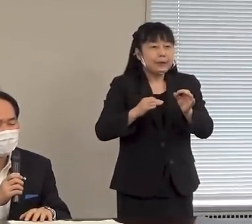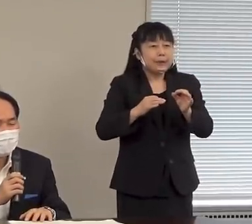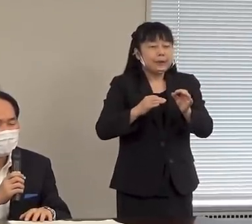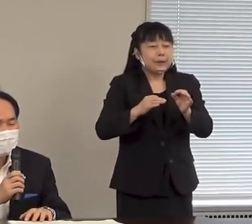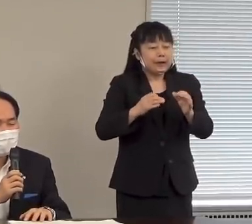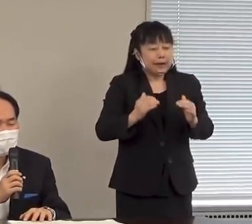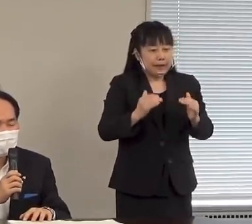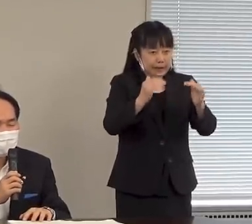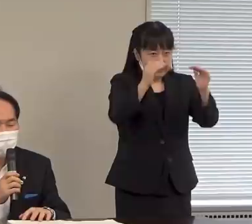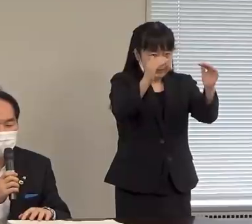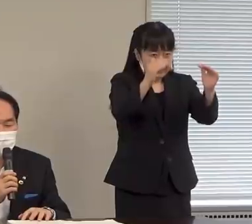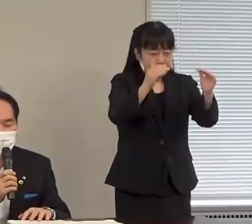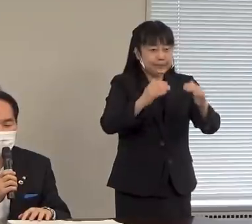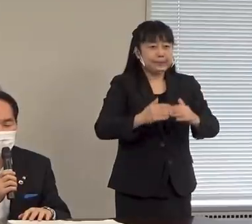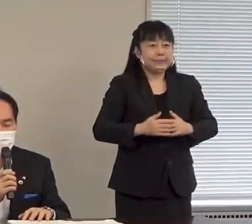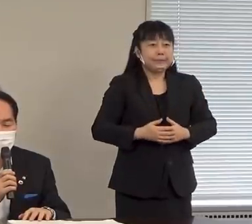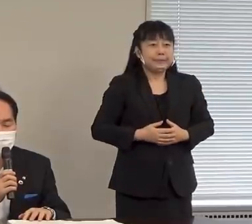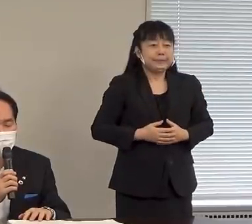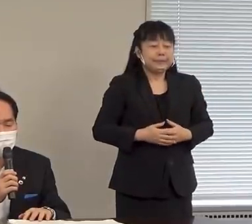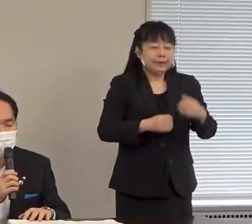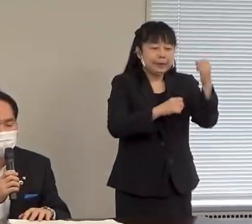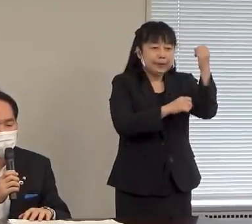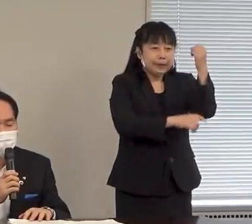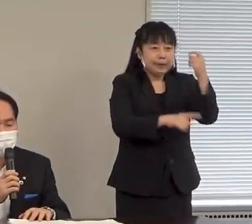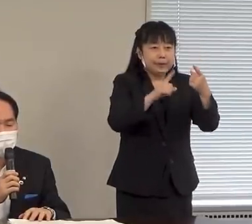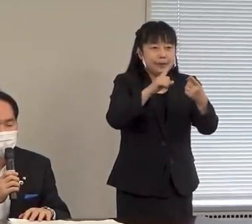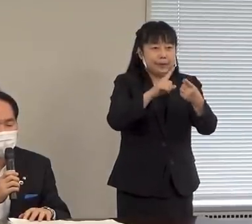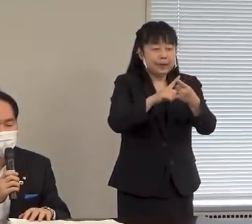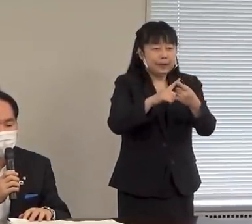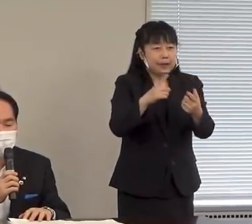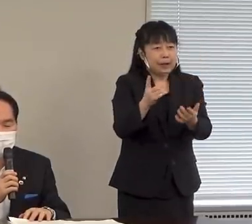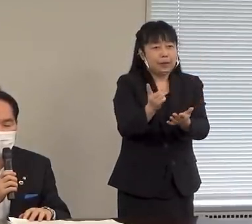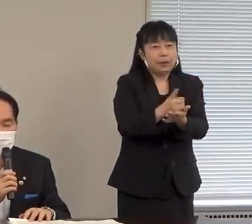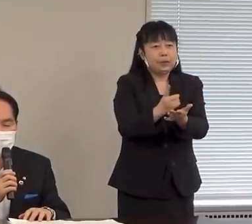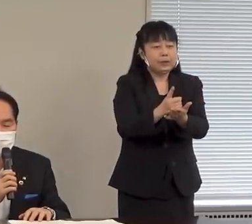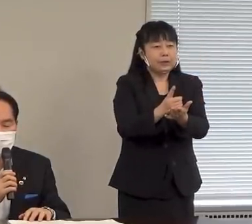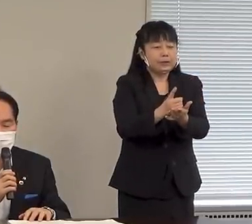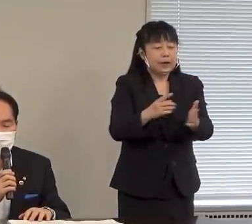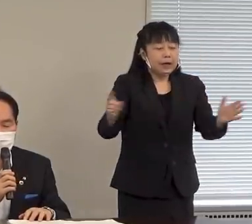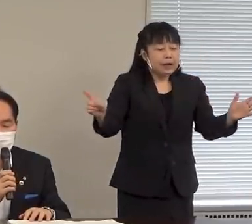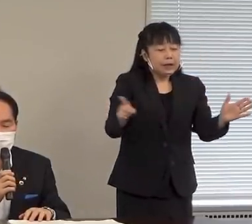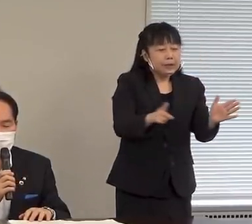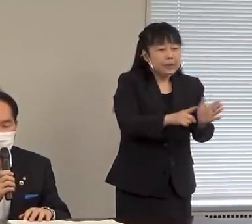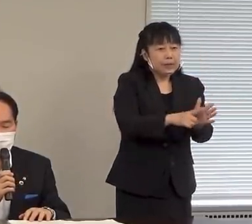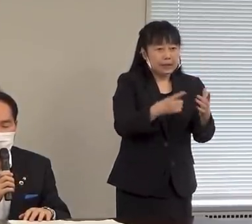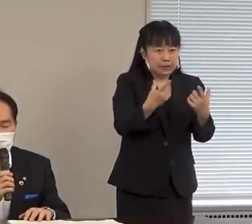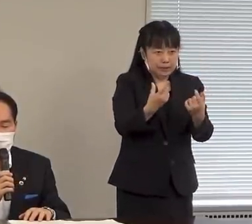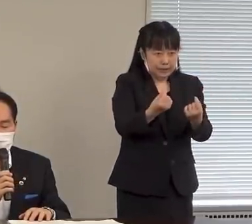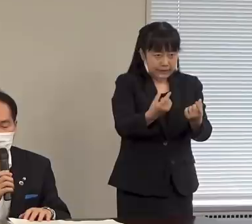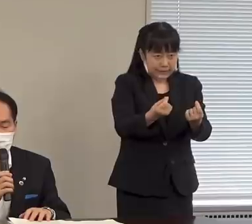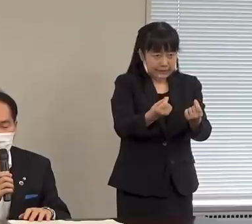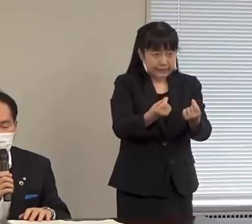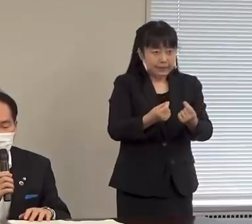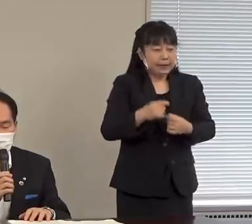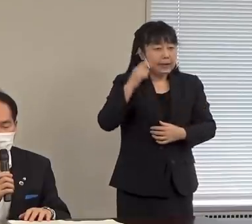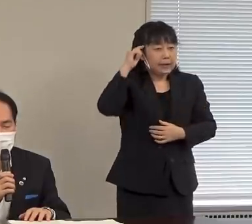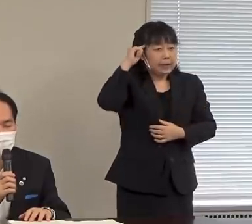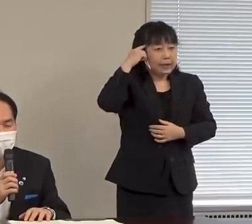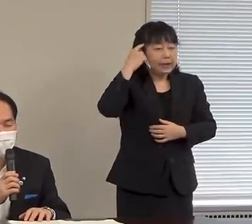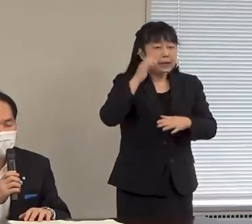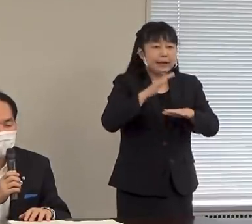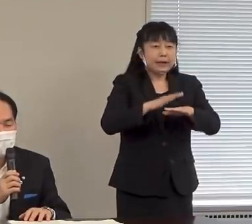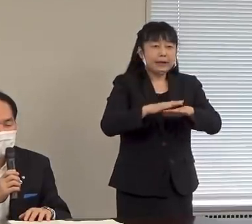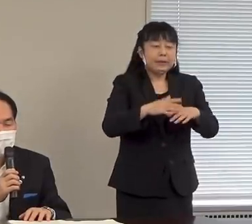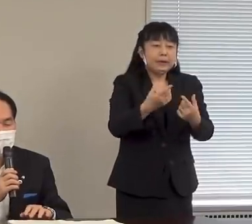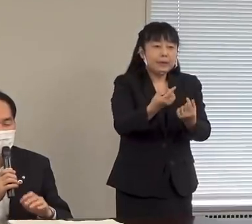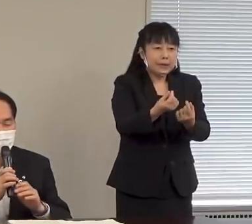して、この基本的な方針に変わりはございません。したがって対策の考え方のところは当分でございます